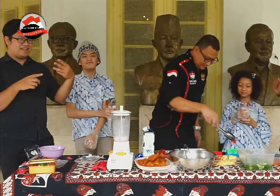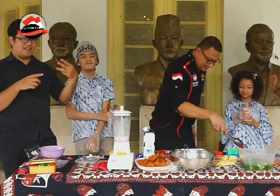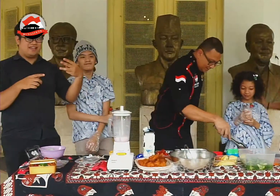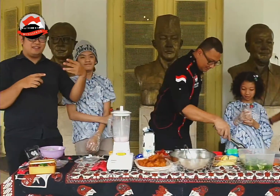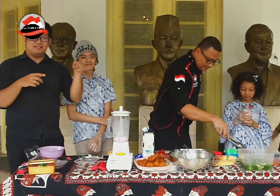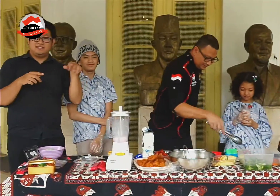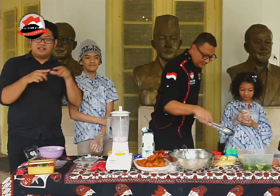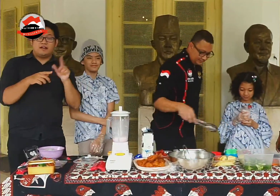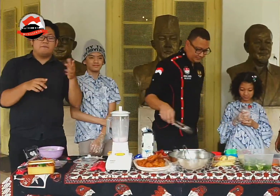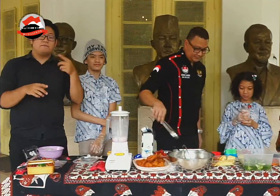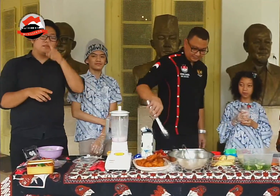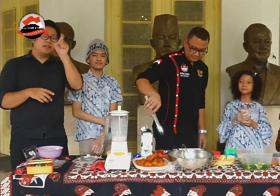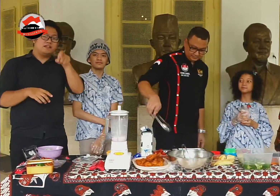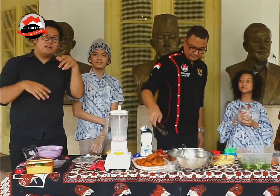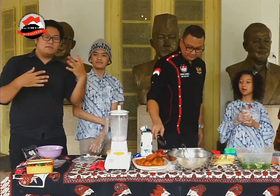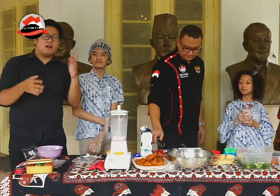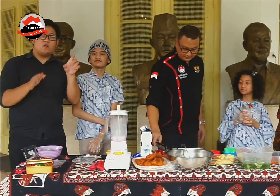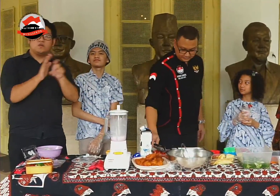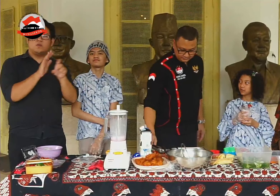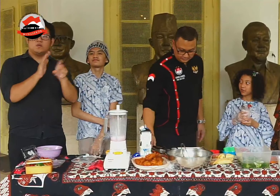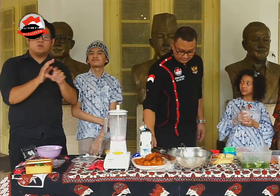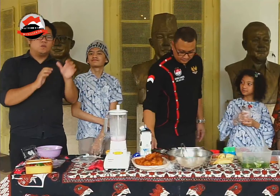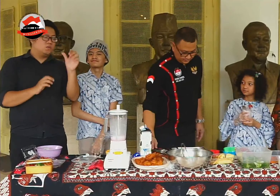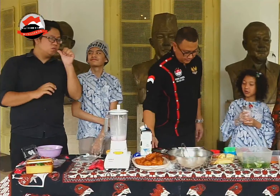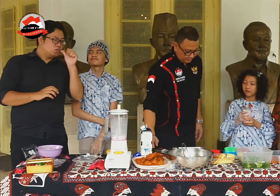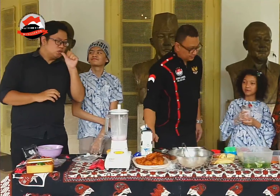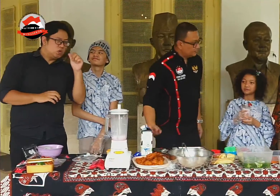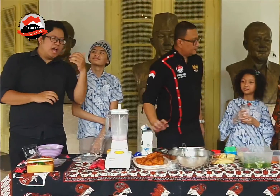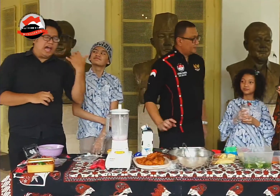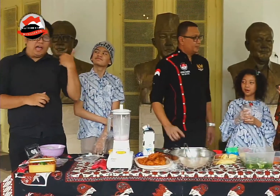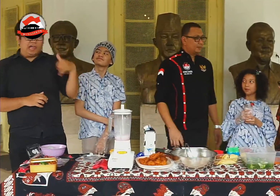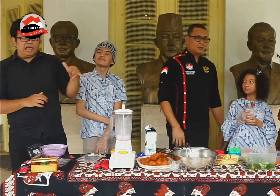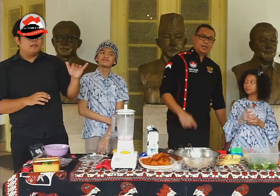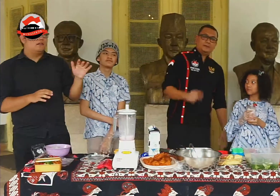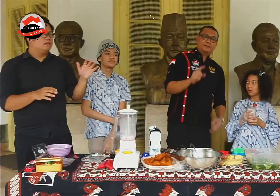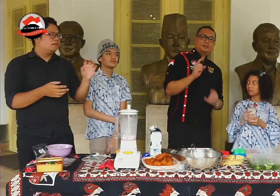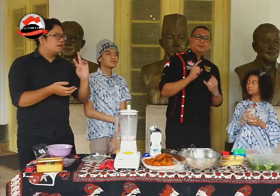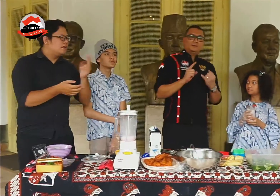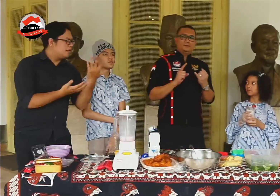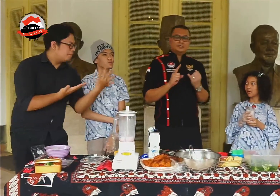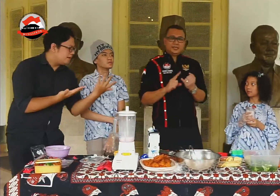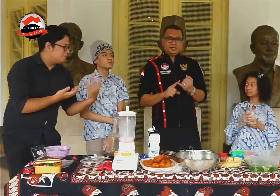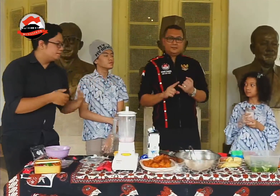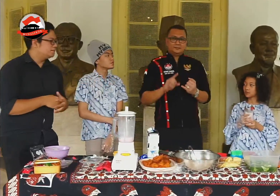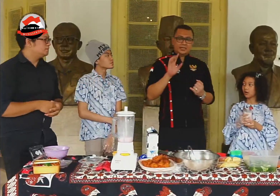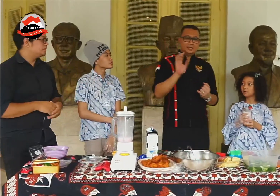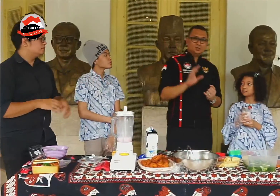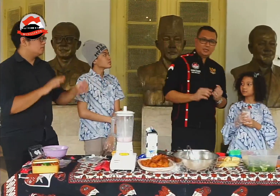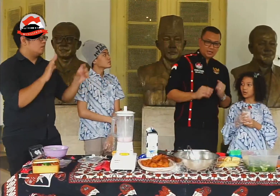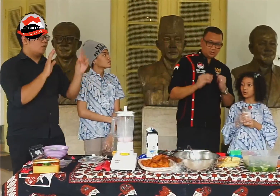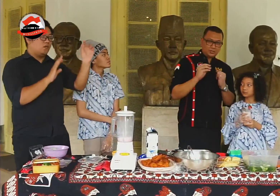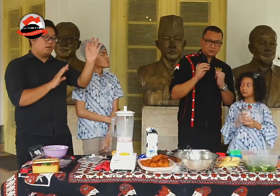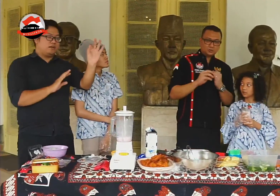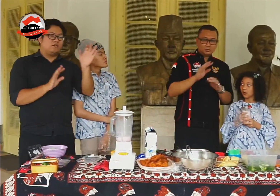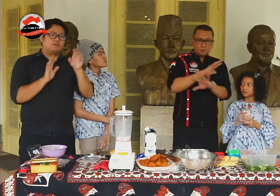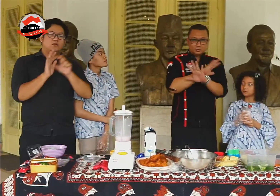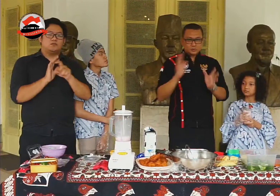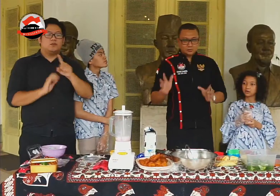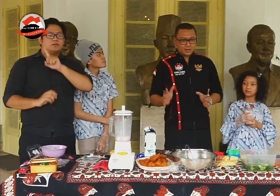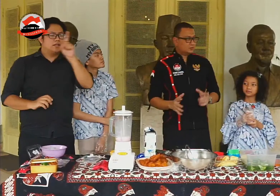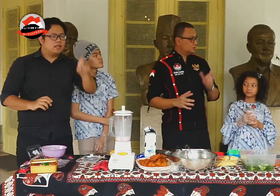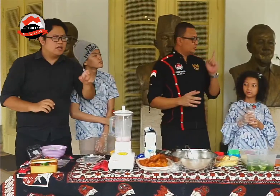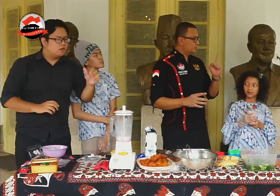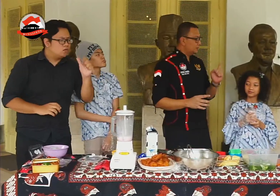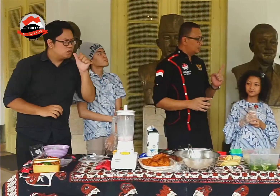pertanyaannya adalah... Ya. Kalau misalnya tidak suka susu, bisa diganti apa, okay, Chef? Misalnya gini, tanya dulu nih, nggak suka susu, semua